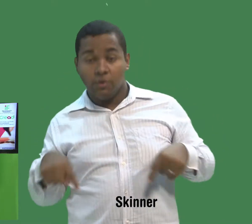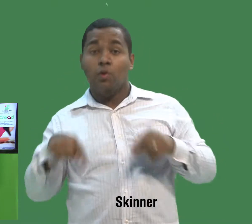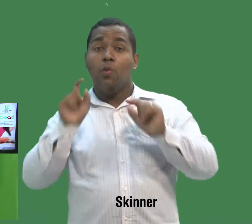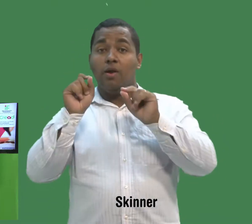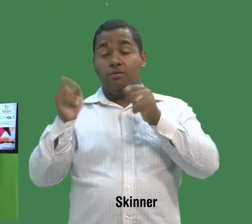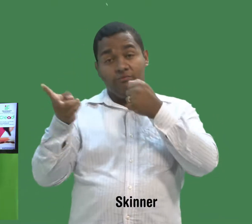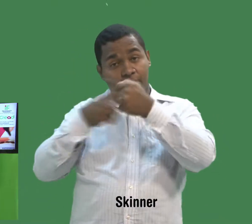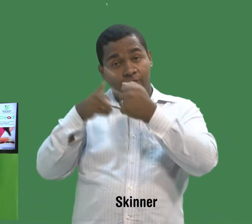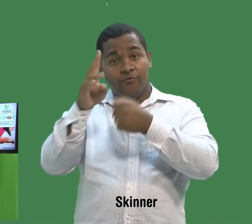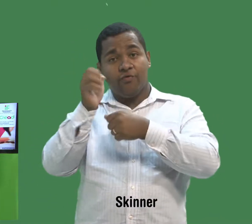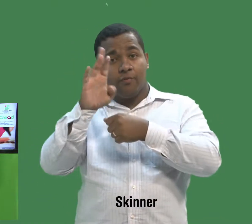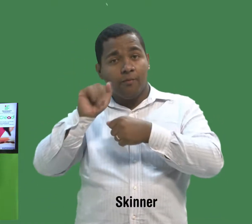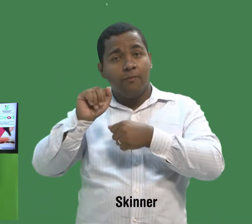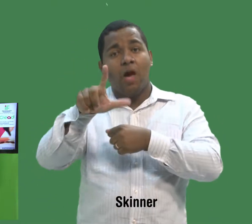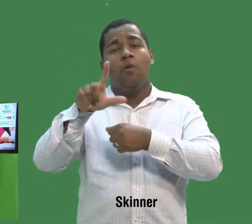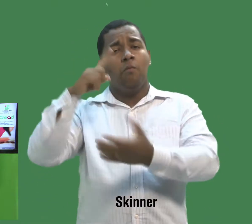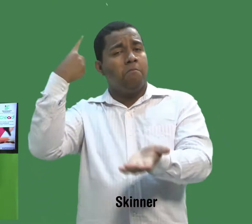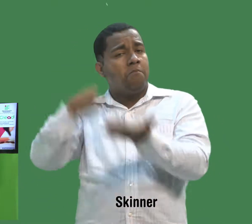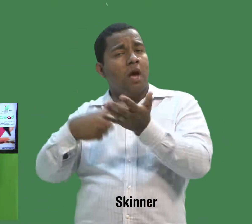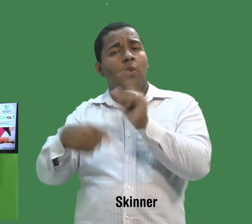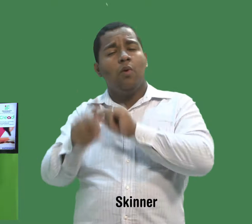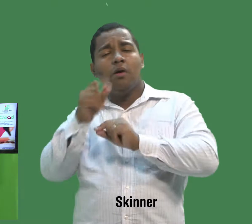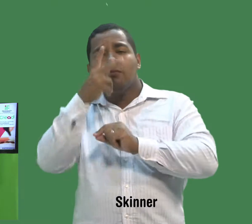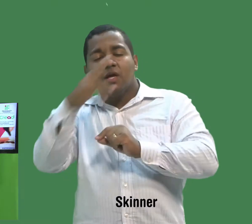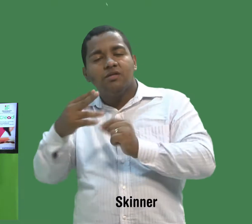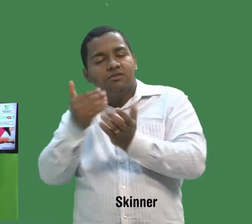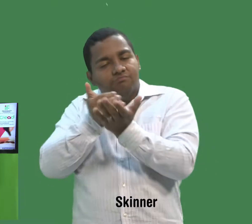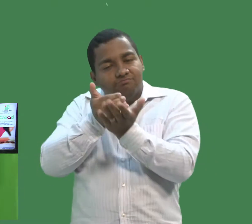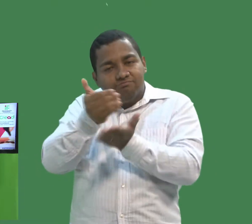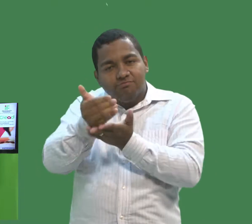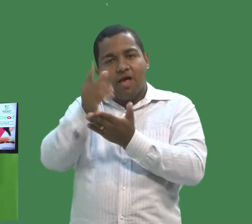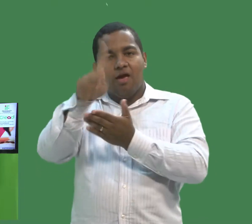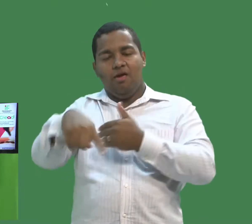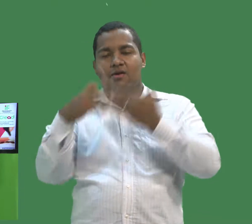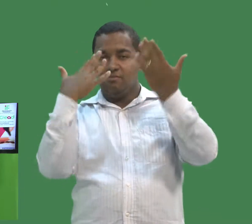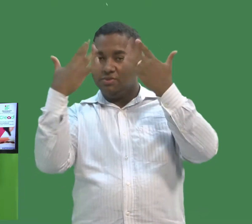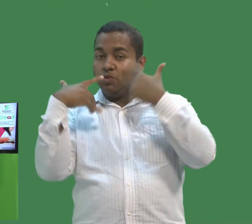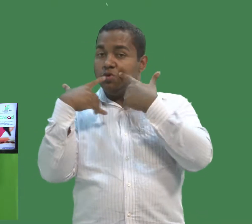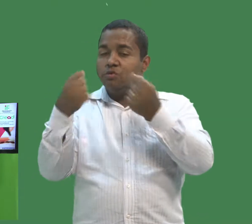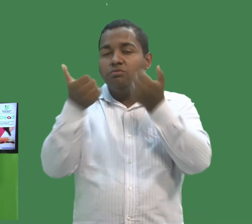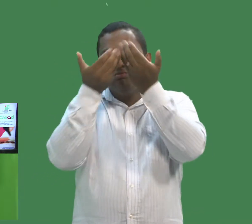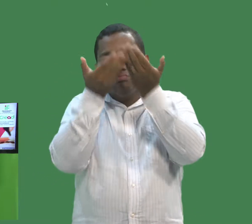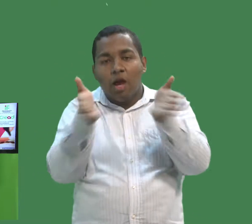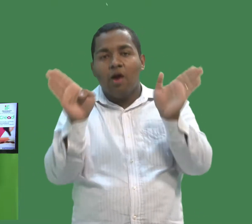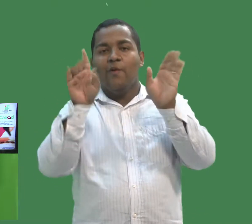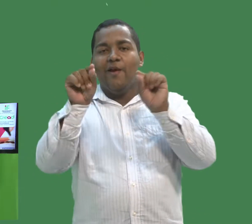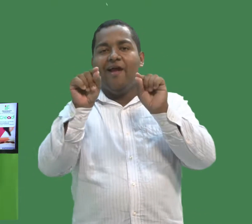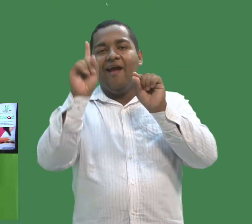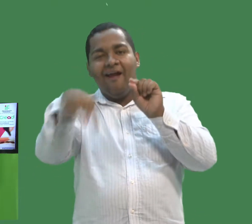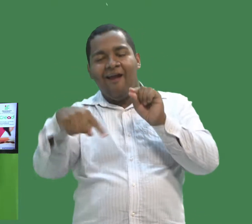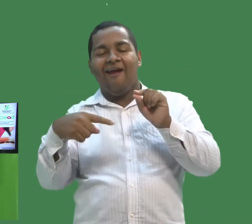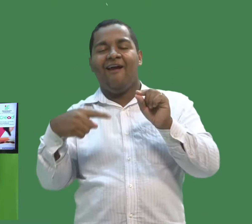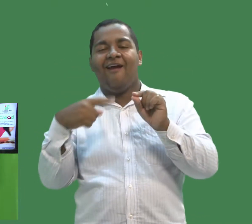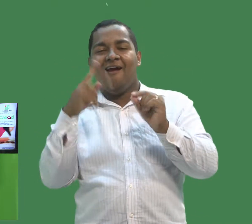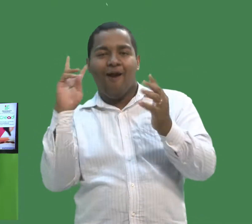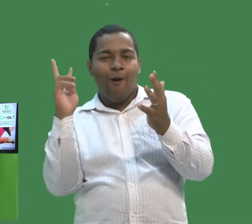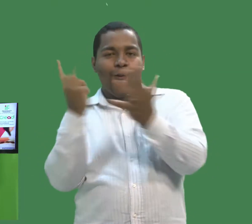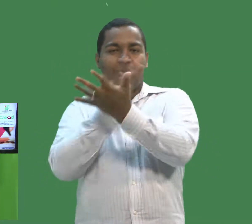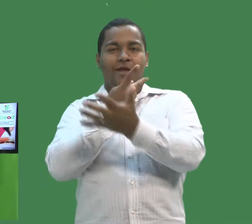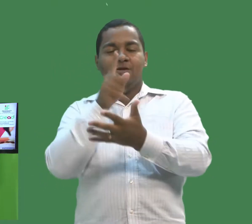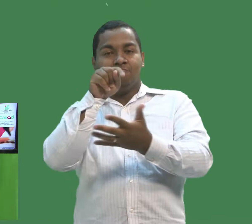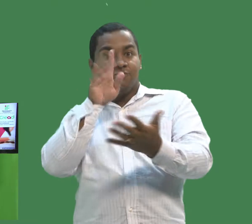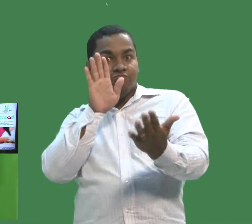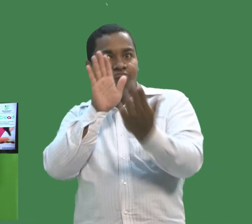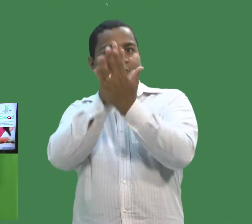behaviorismo verbal marca o esgotamento da primeira fase da psicolinguística, abrindo o cenário para uma fase que sofre um